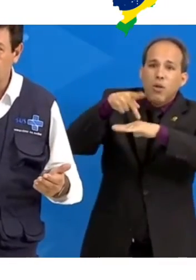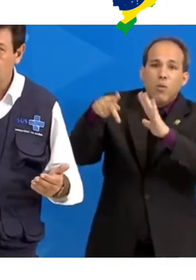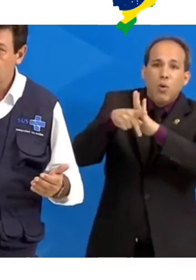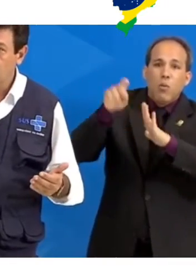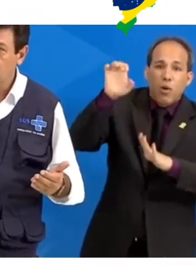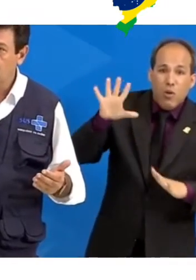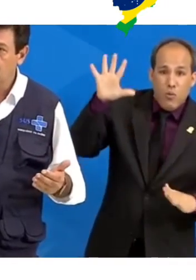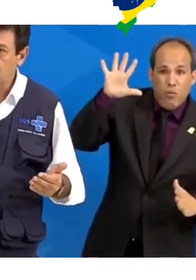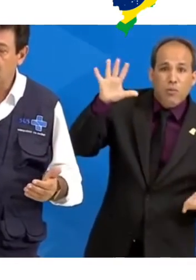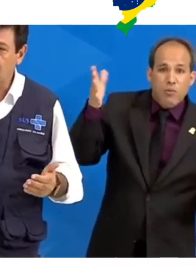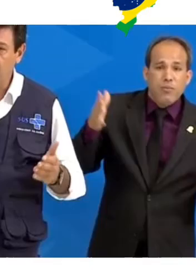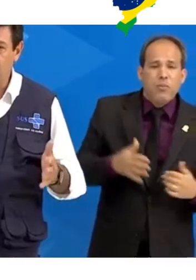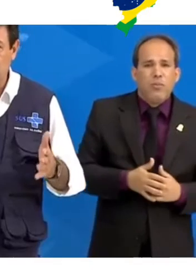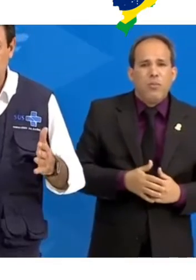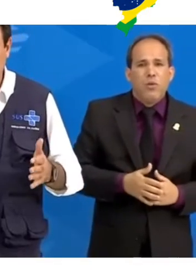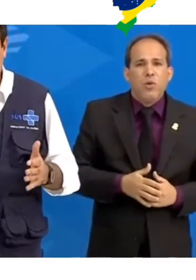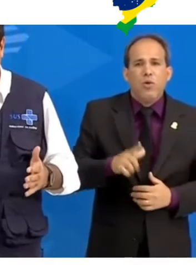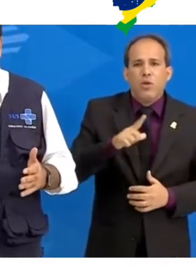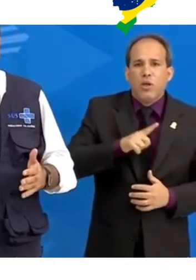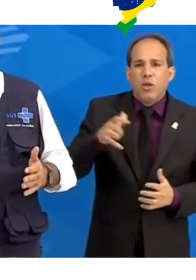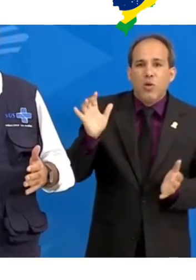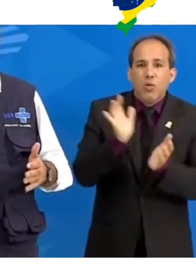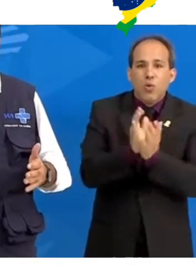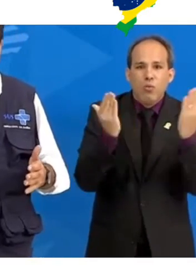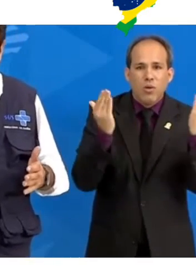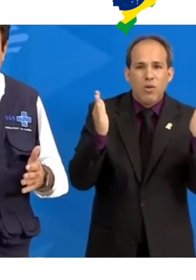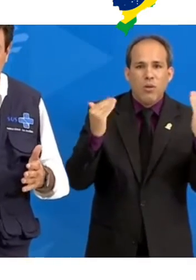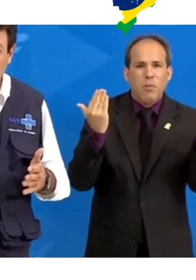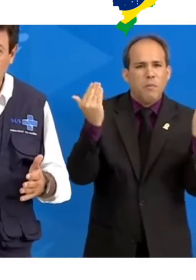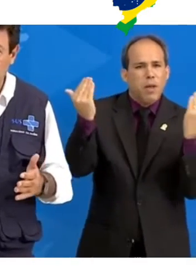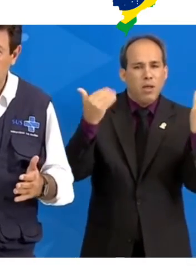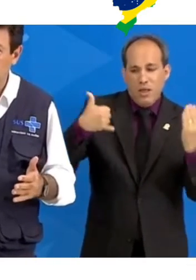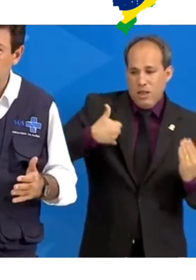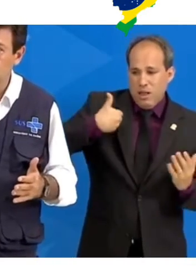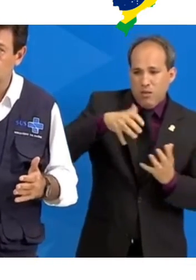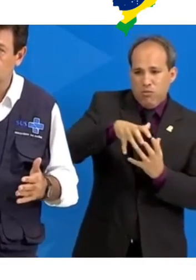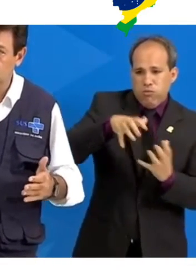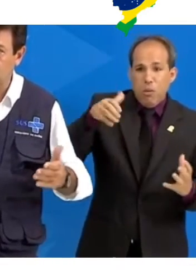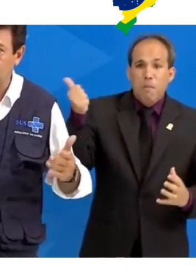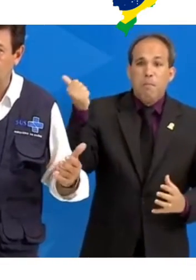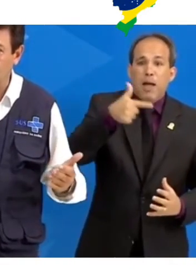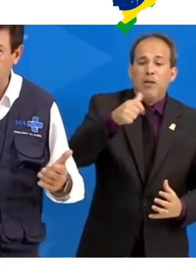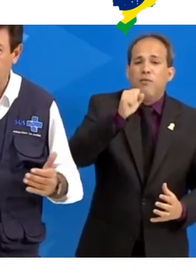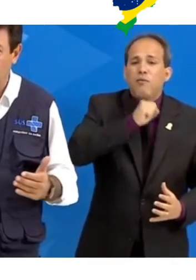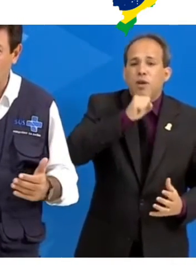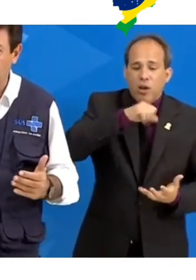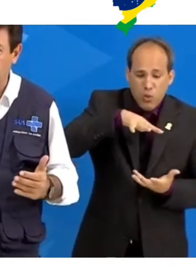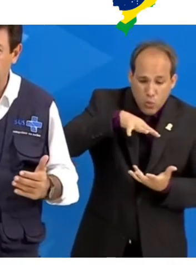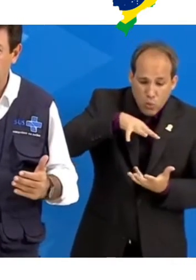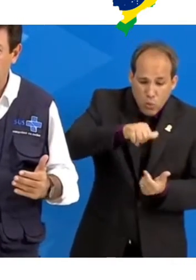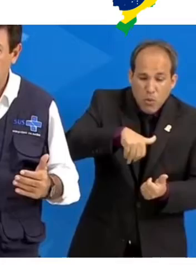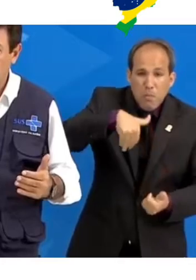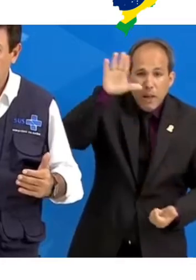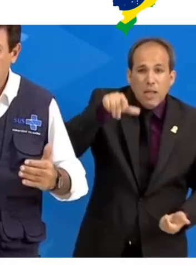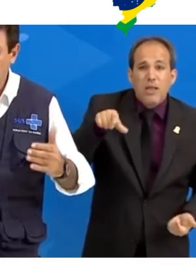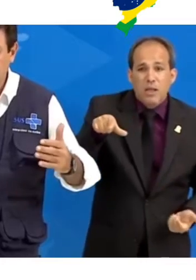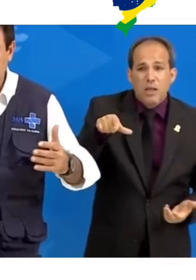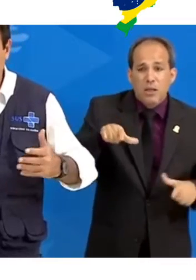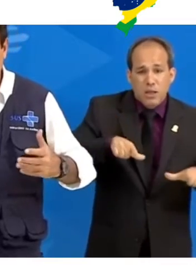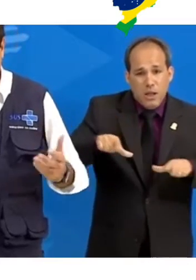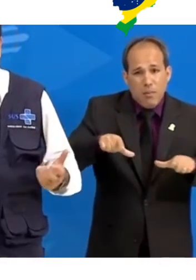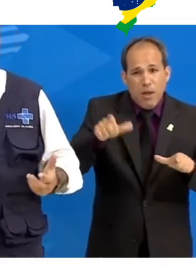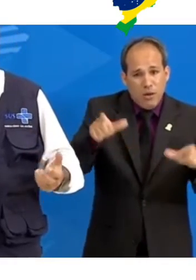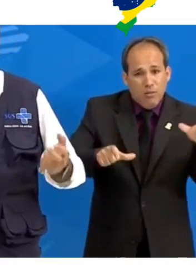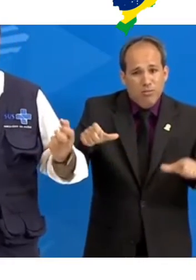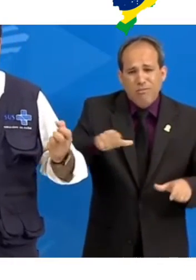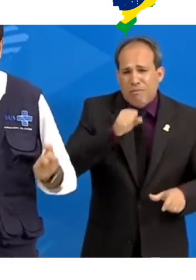europeus, que tem a faixa etária mais idosa do mundo. de trabalhador de saúde. Então, nós